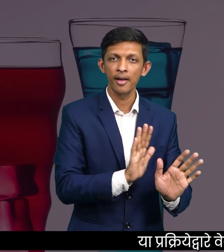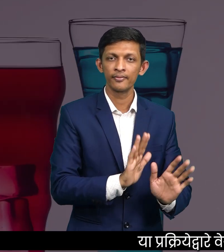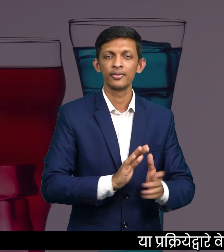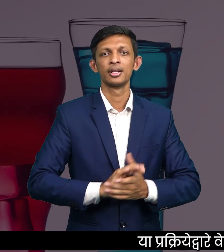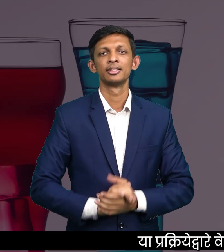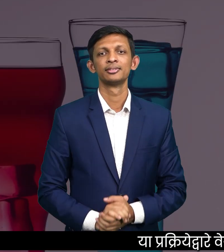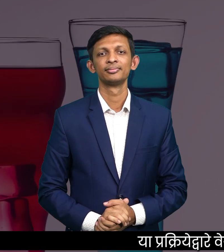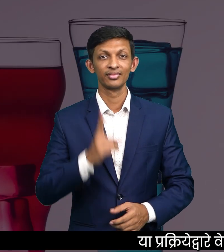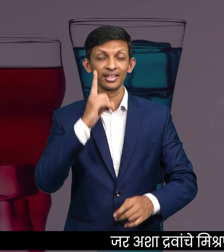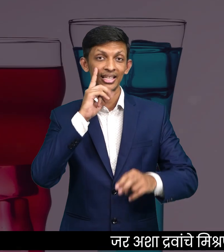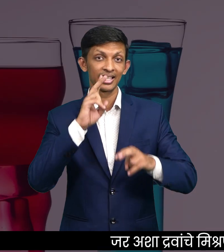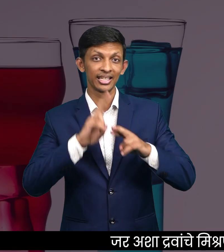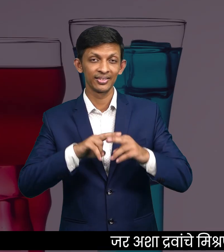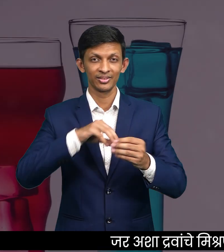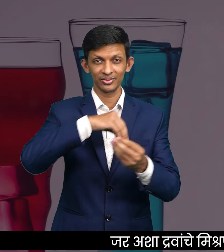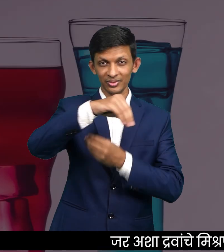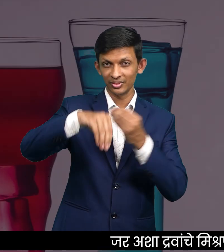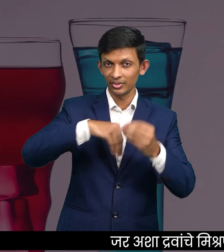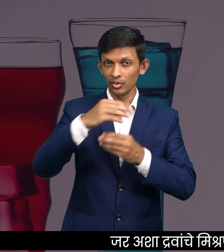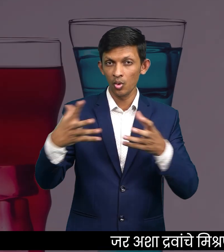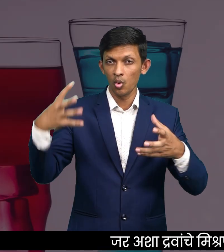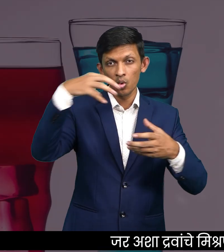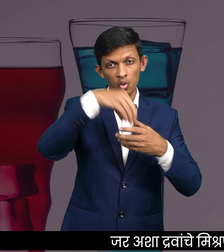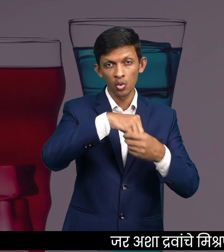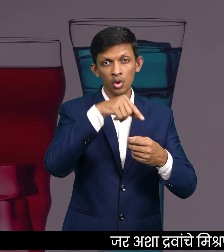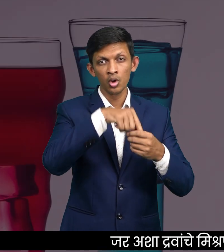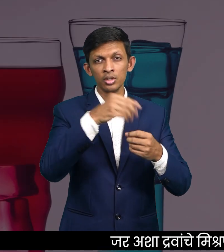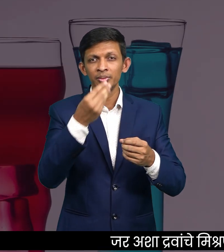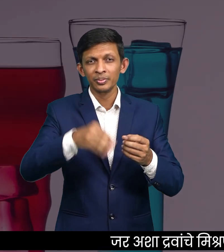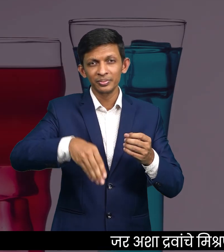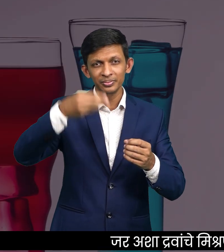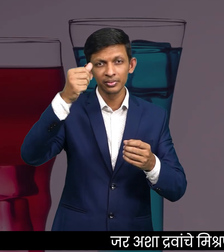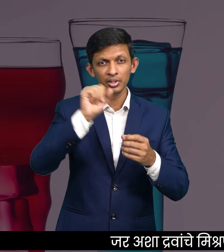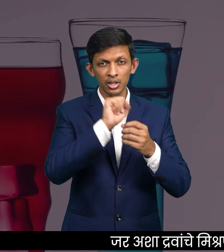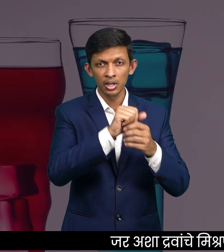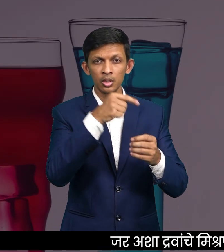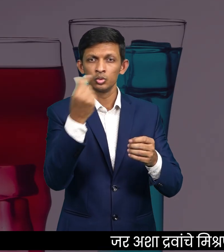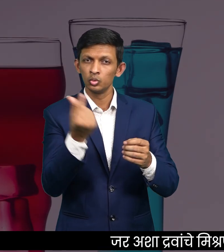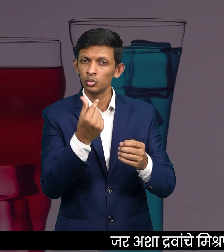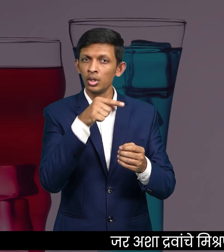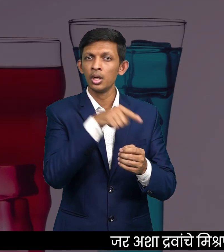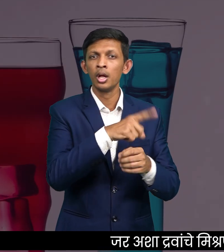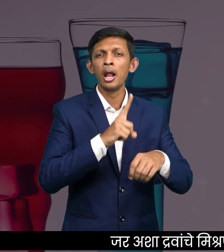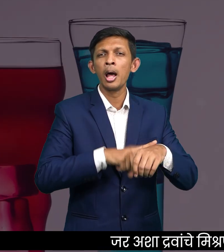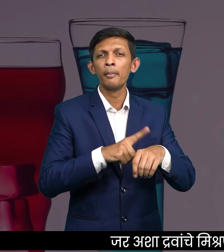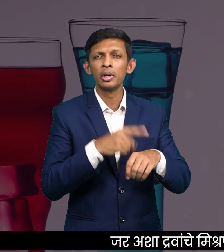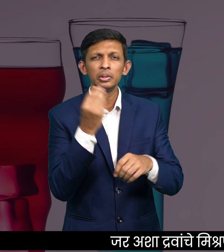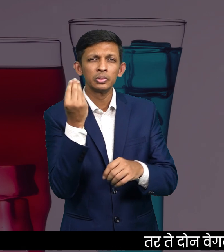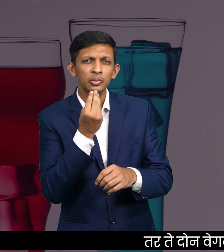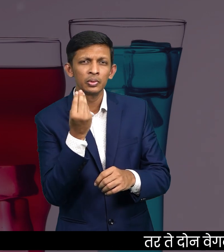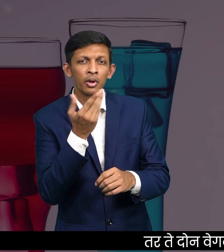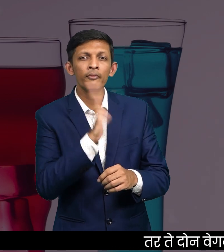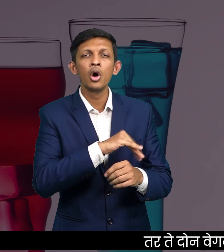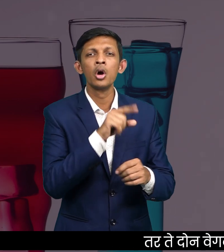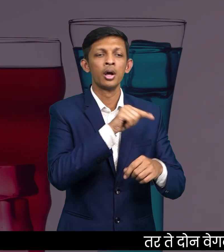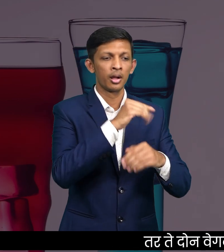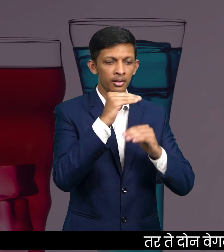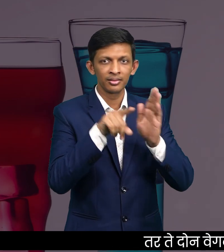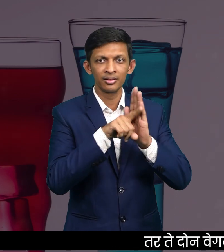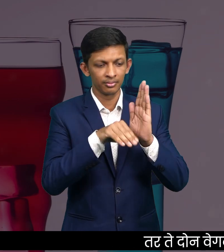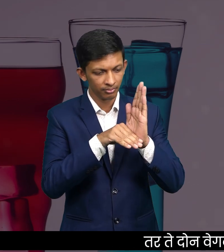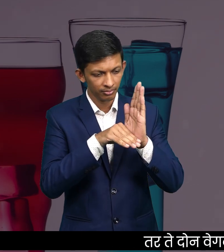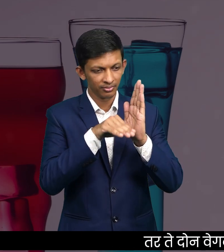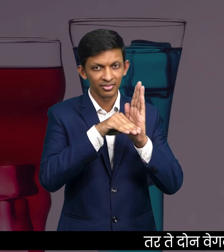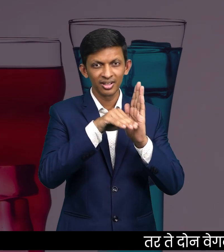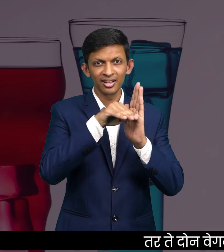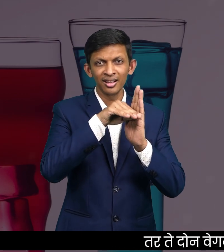जर अशा द्रवांचे मिश्रण काही काळ उभे राहू दिले तर ते दोन वेगळे थर